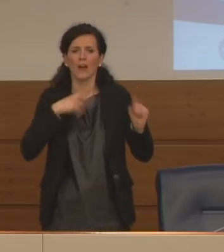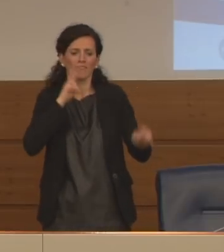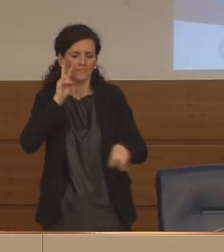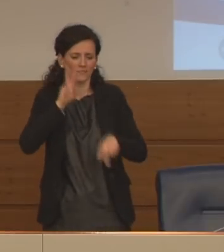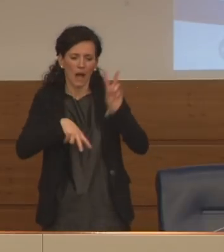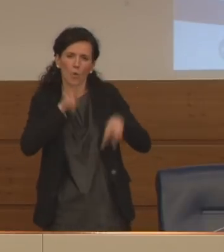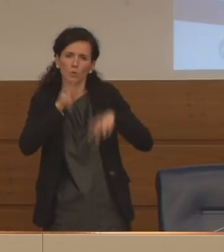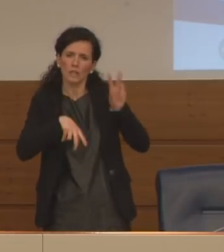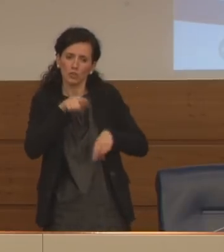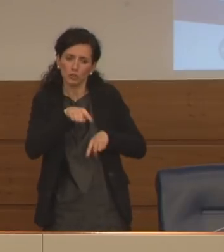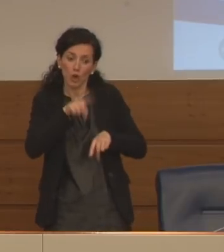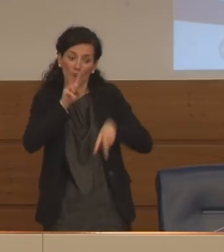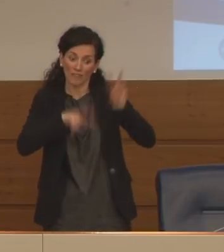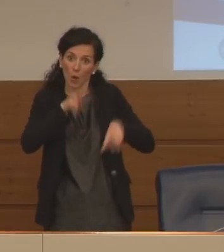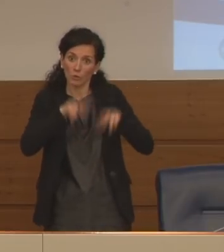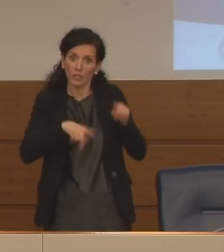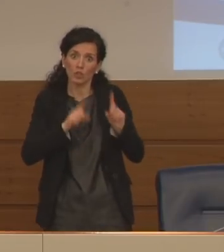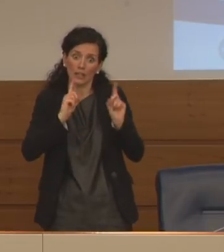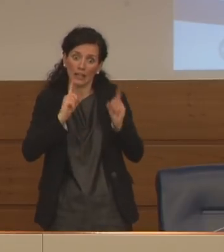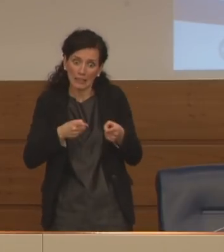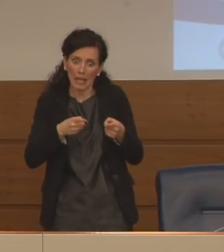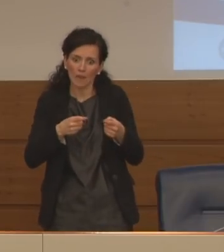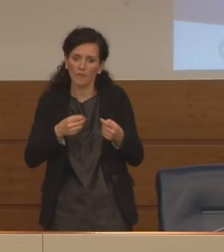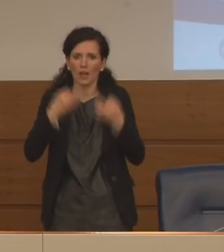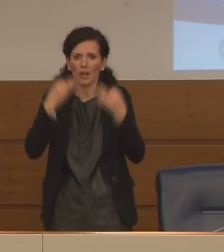poi devono trovare dei riscontri oggettivi